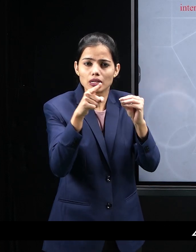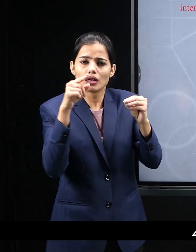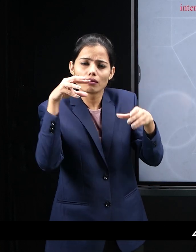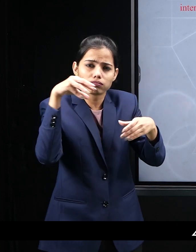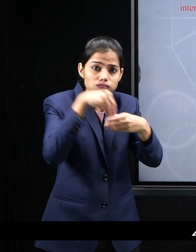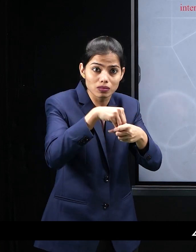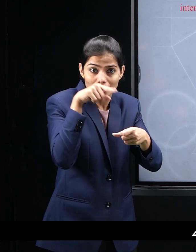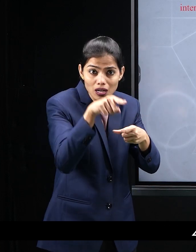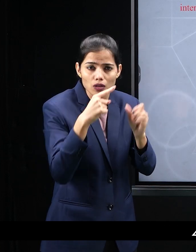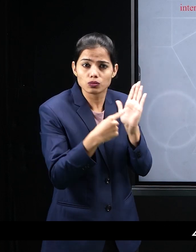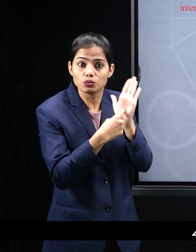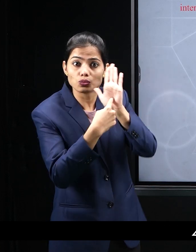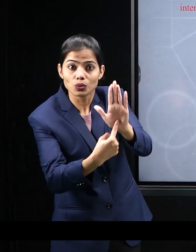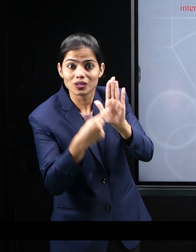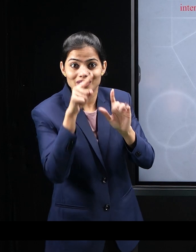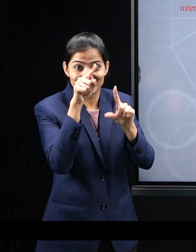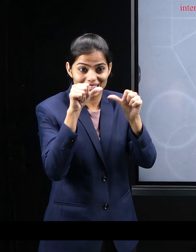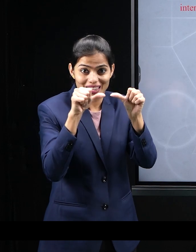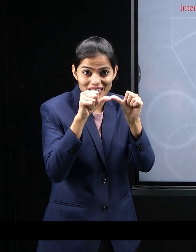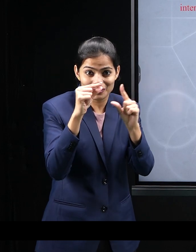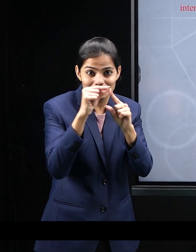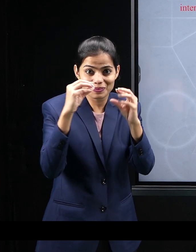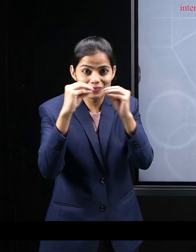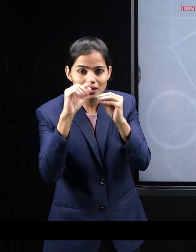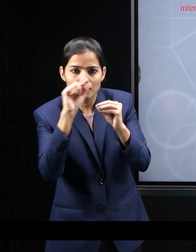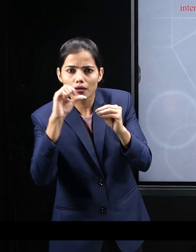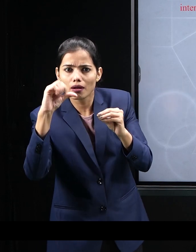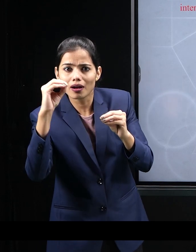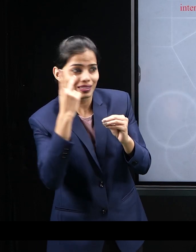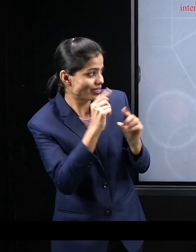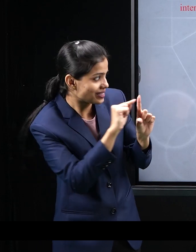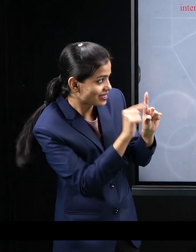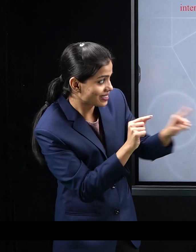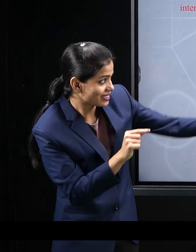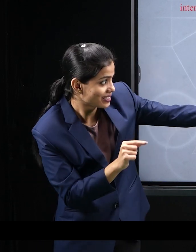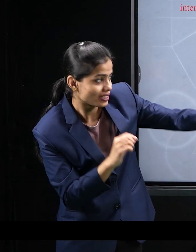ఏపీబీ = 90 డిగ్రీలు చూపించు.